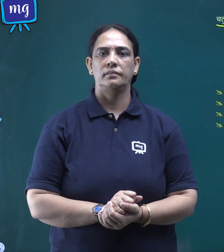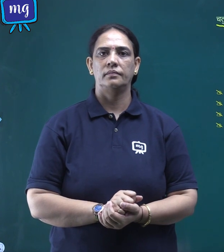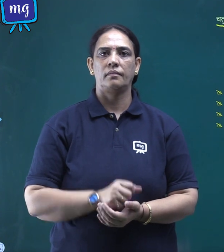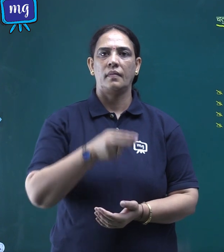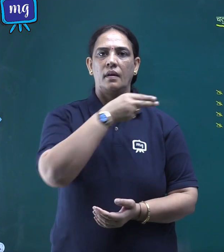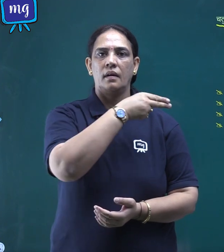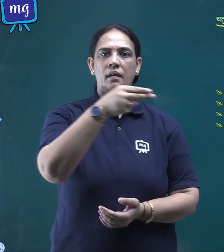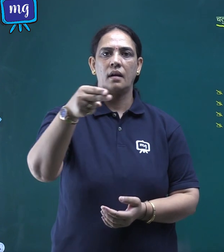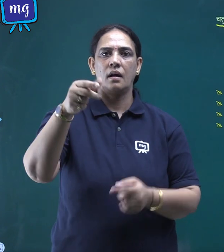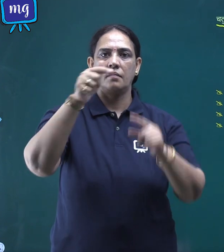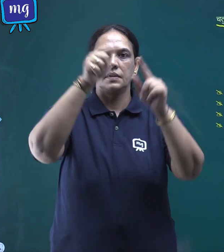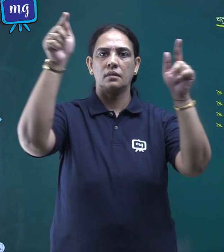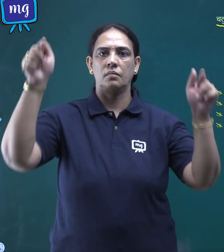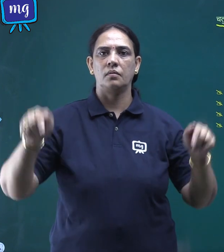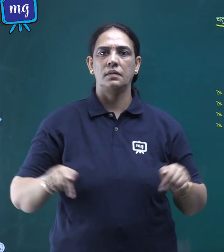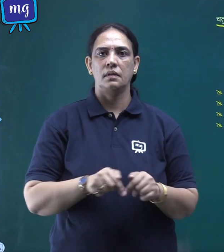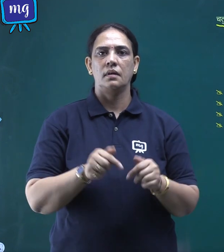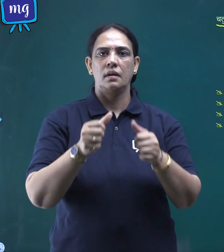चतुर्भुज ए बी सी डी